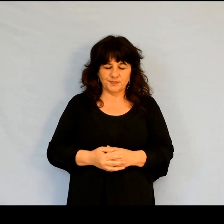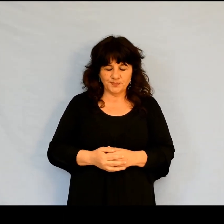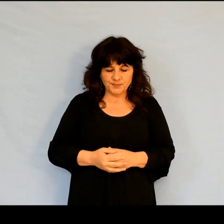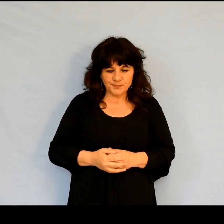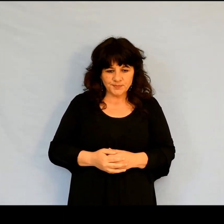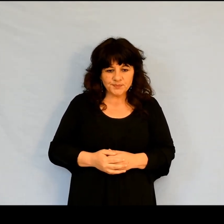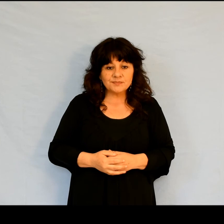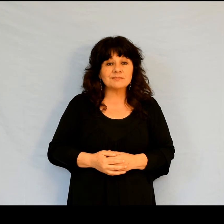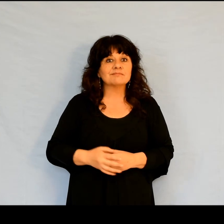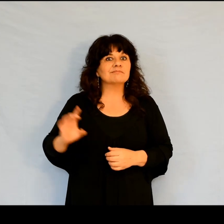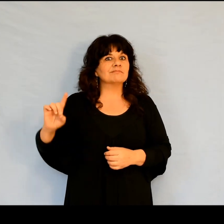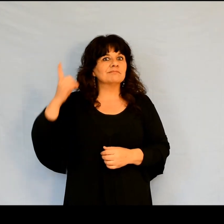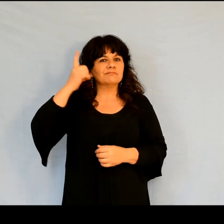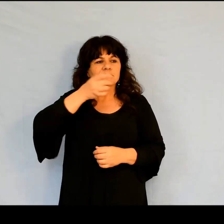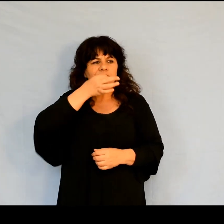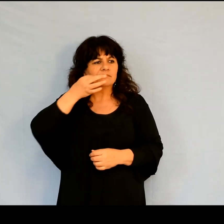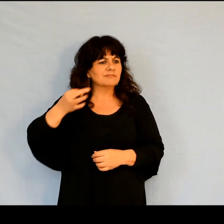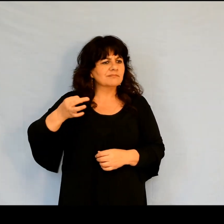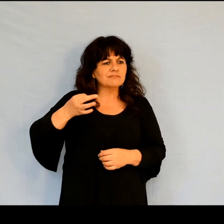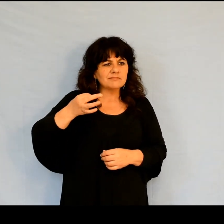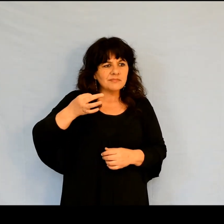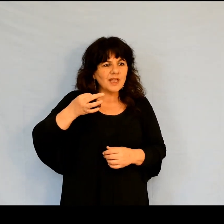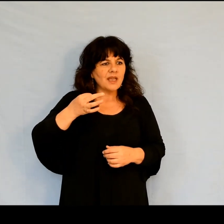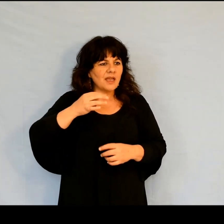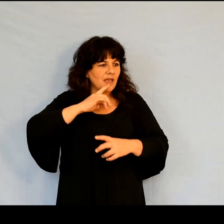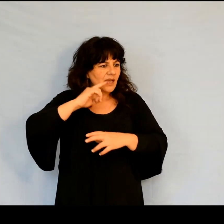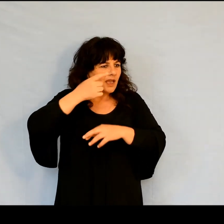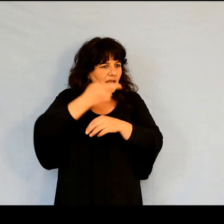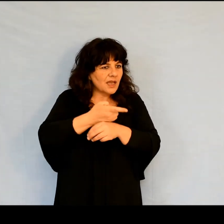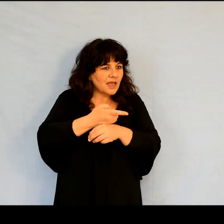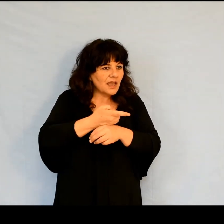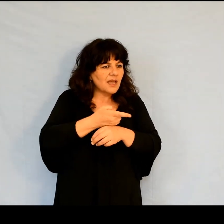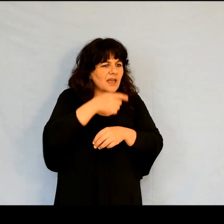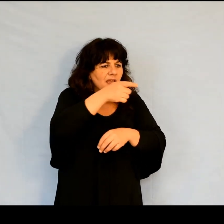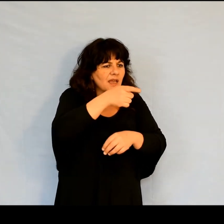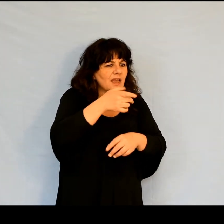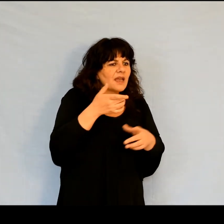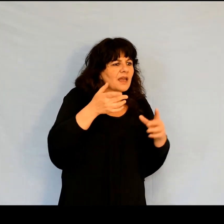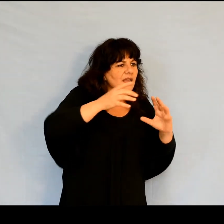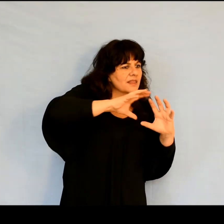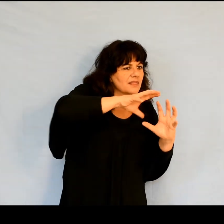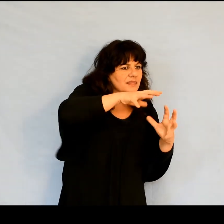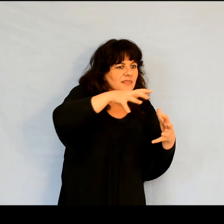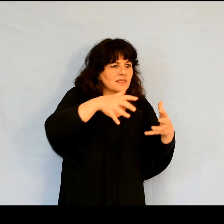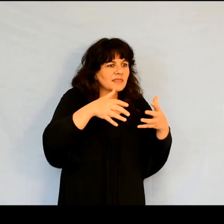Et Dieu dit que la terre produise des êtres vivants selon leurs espèces,